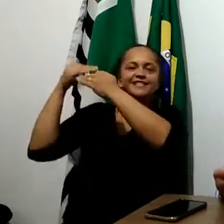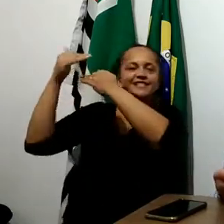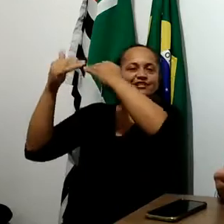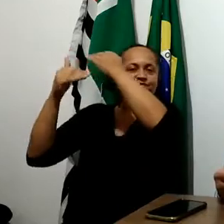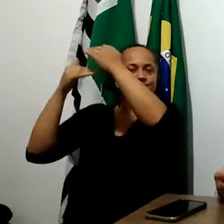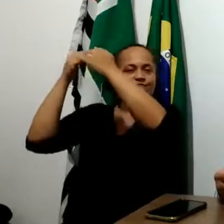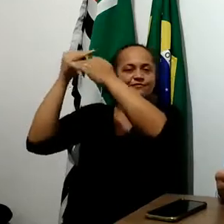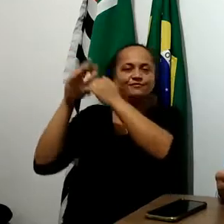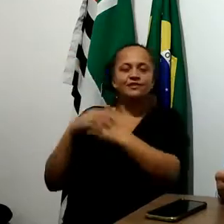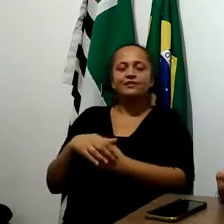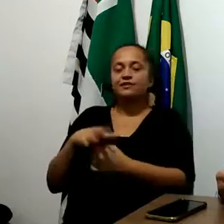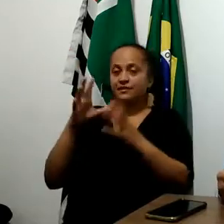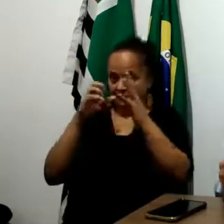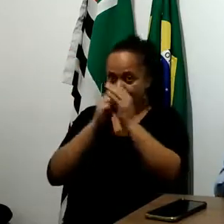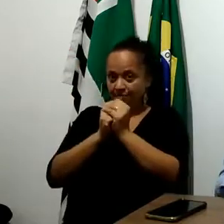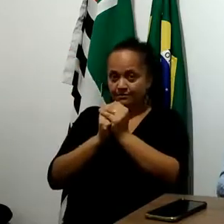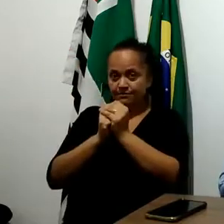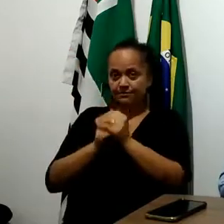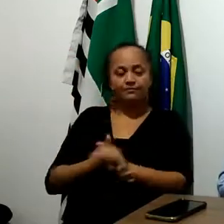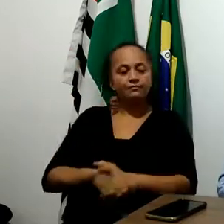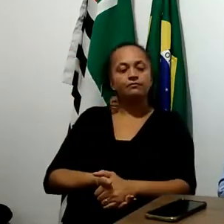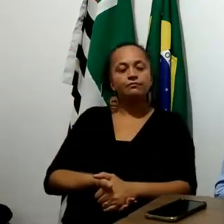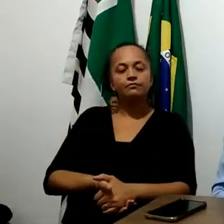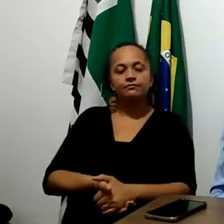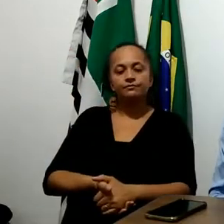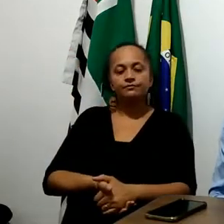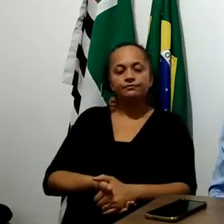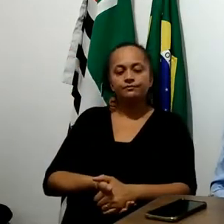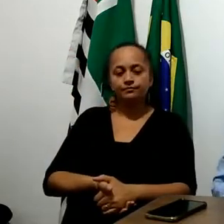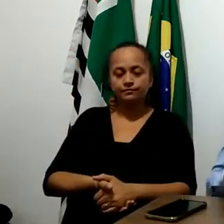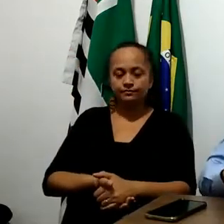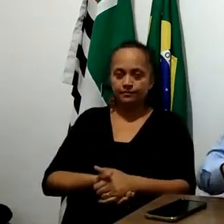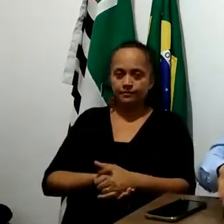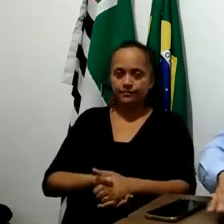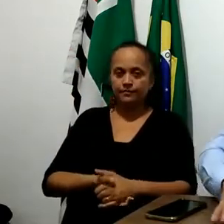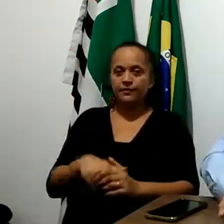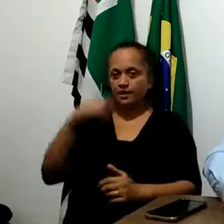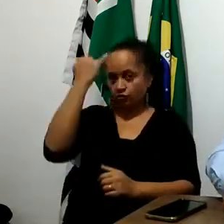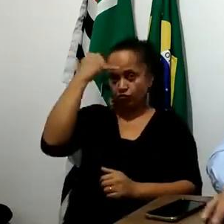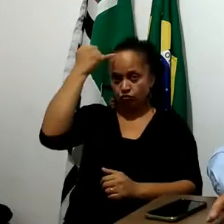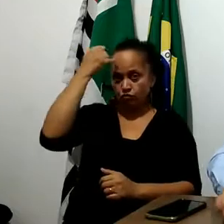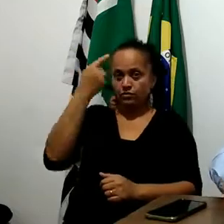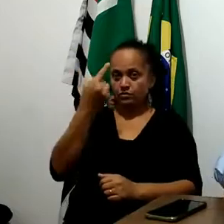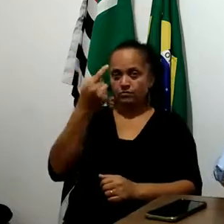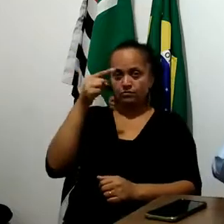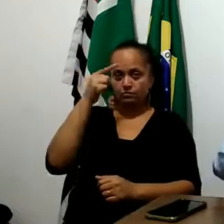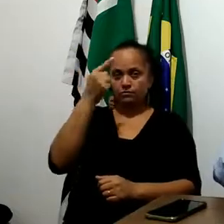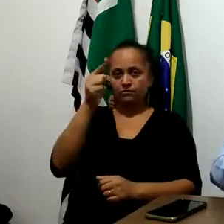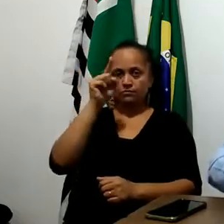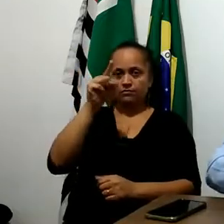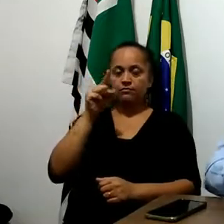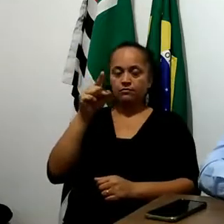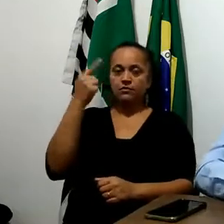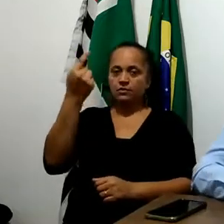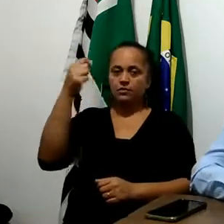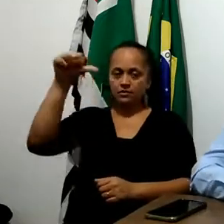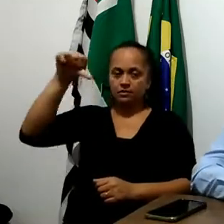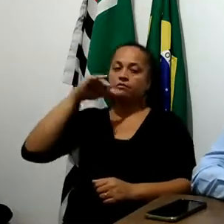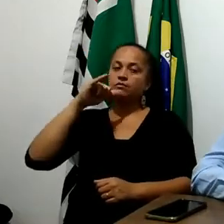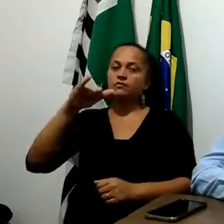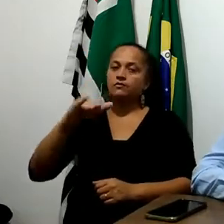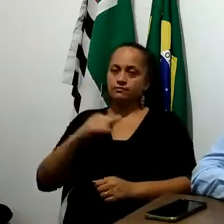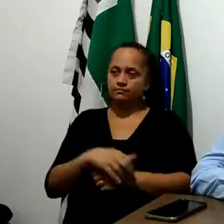desenvolva. Amém, amados? Aqui no versículo 19, diz assim, dessa mesma carta, diz